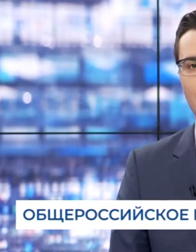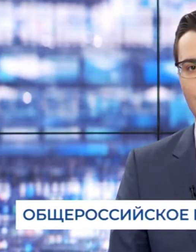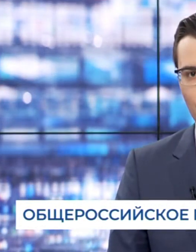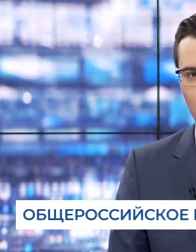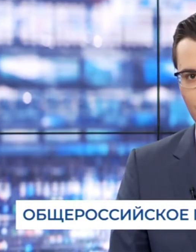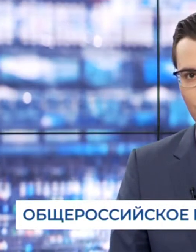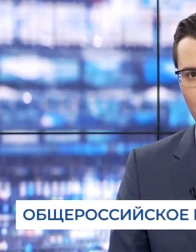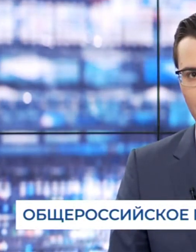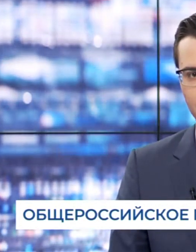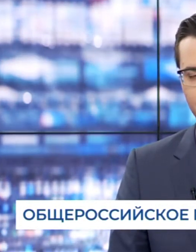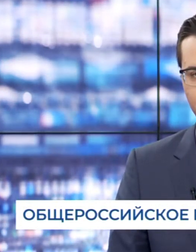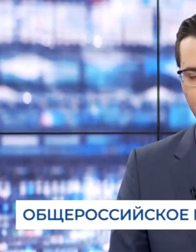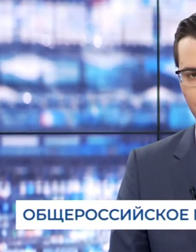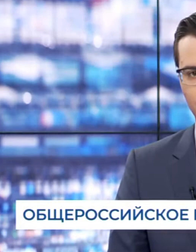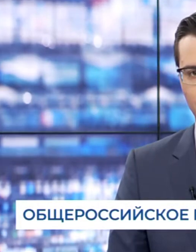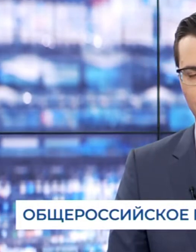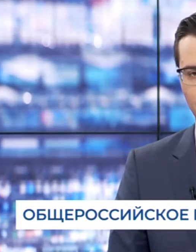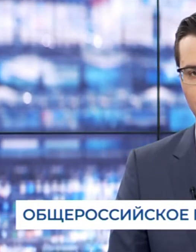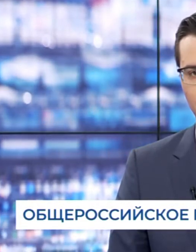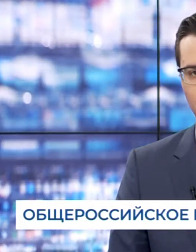голосования сегодня не поступало